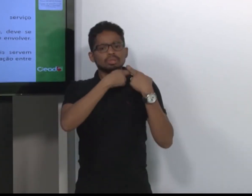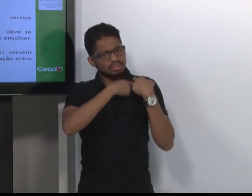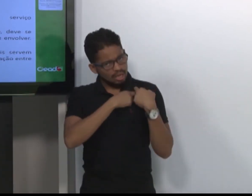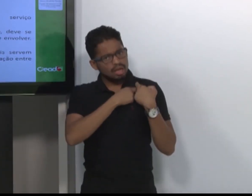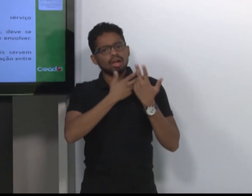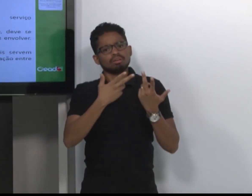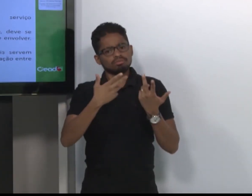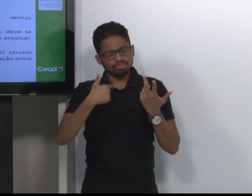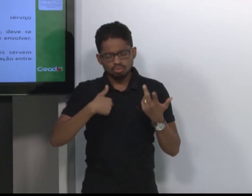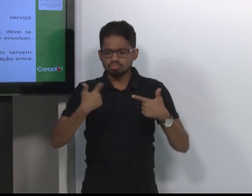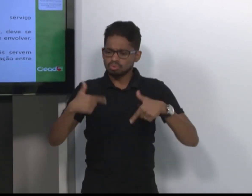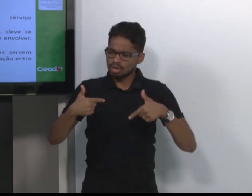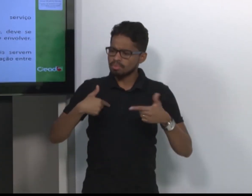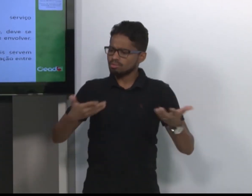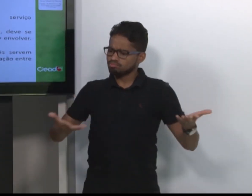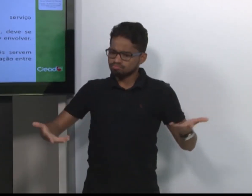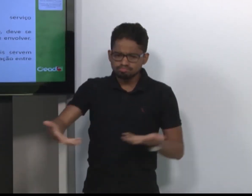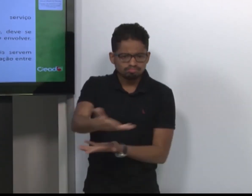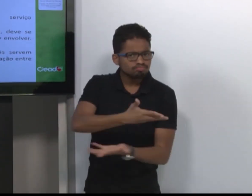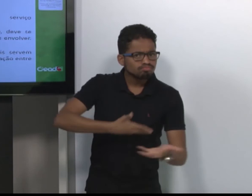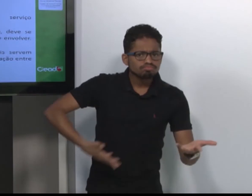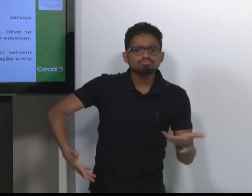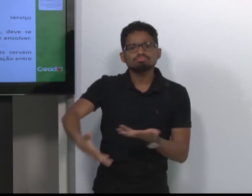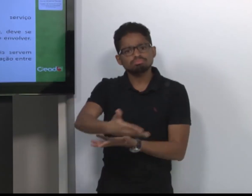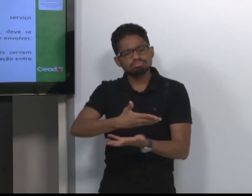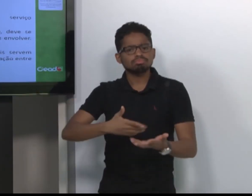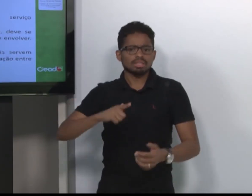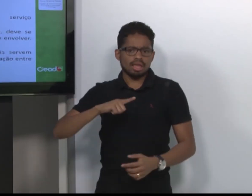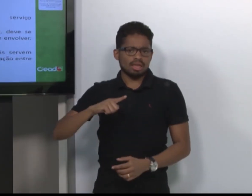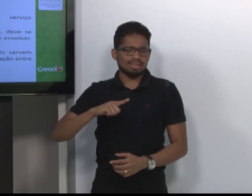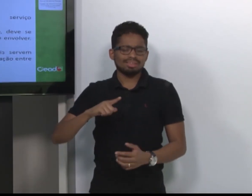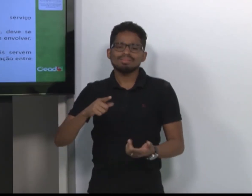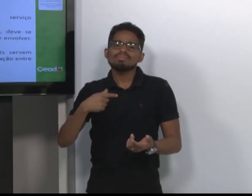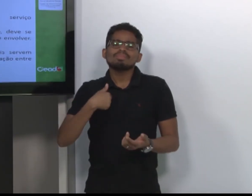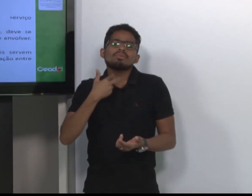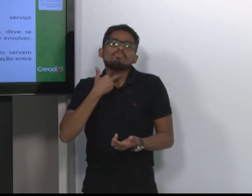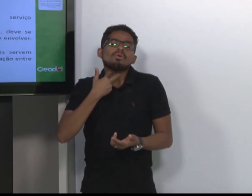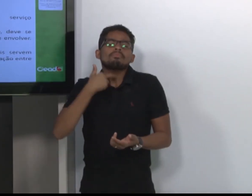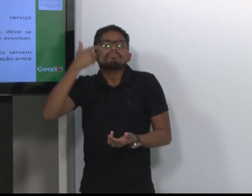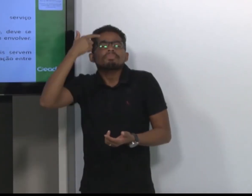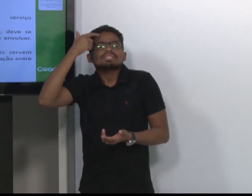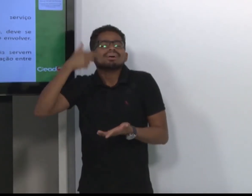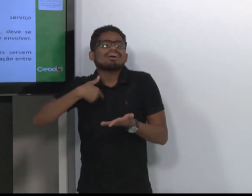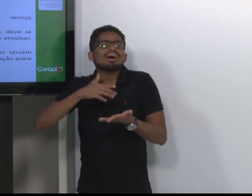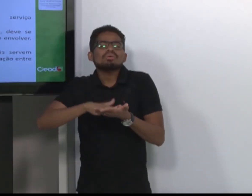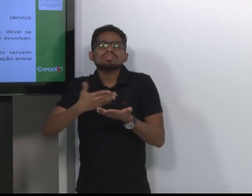o seu trabalho, promover a interação entre surdos e ouvintes. Não é somente repassar.